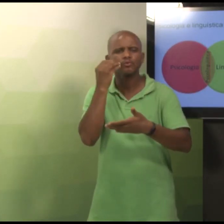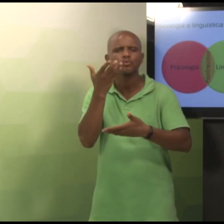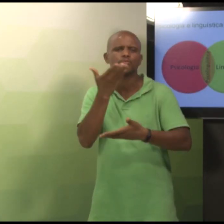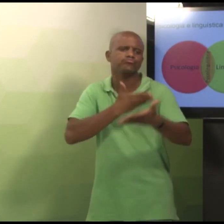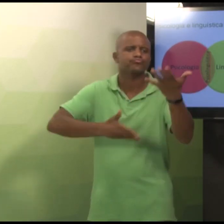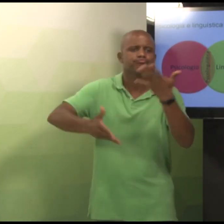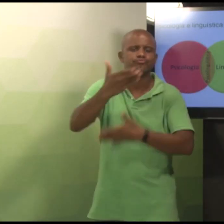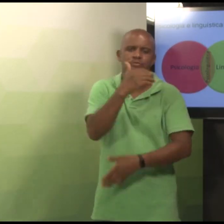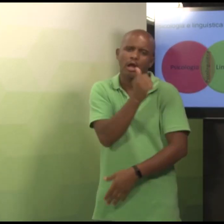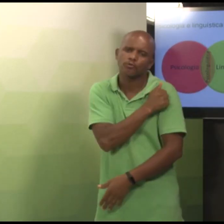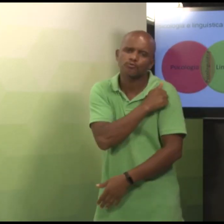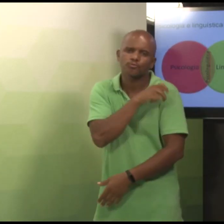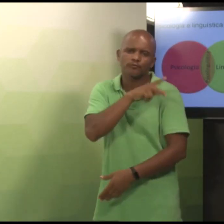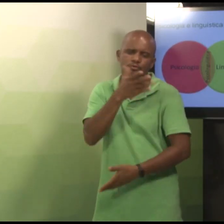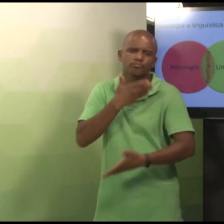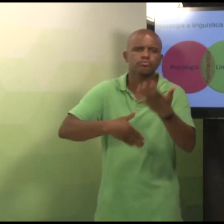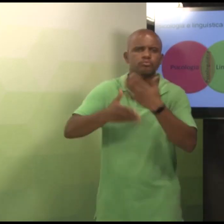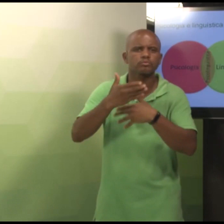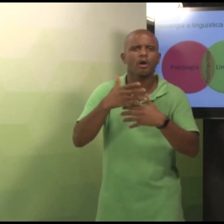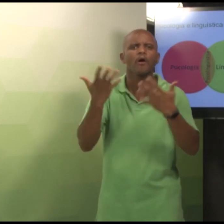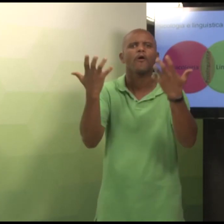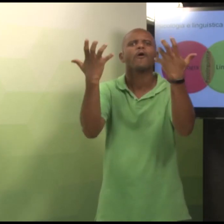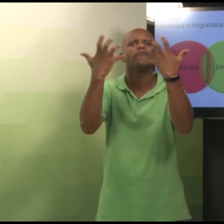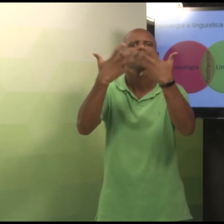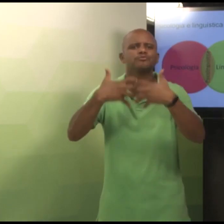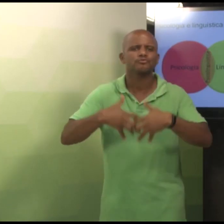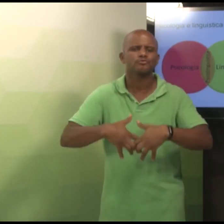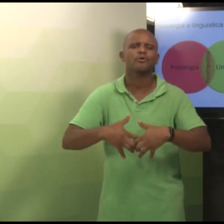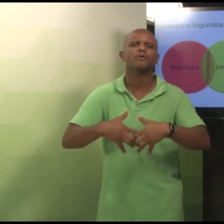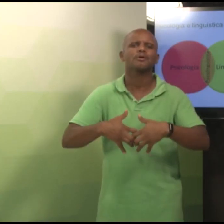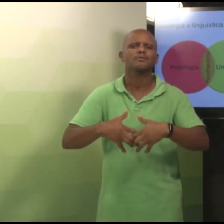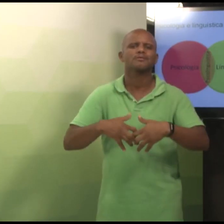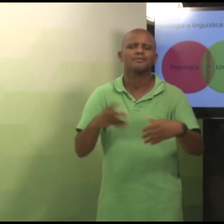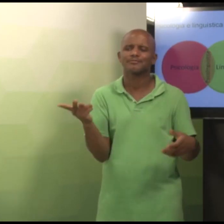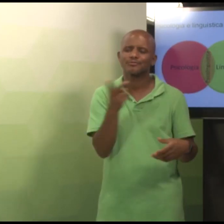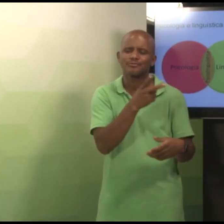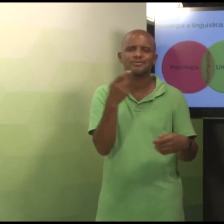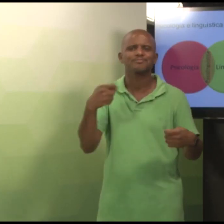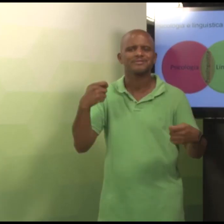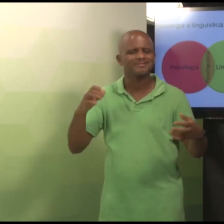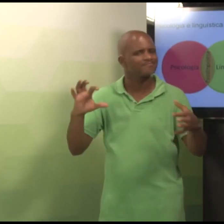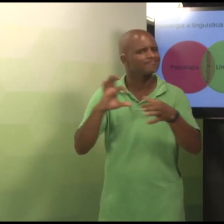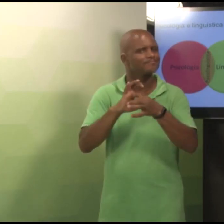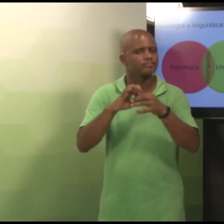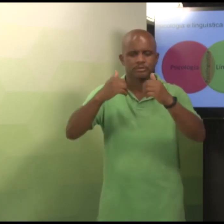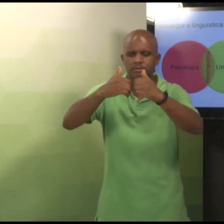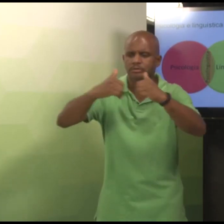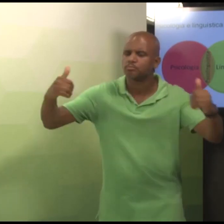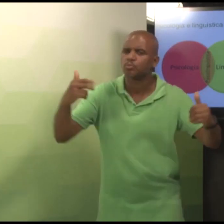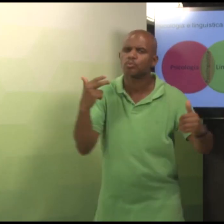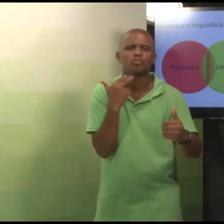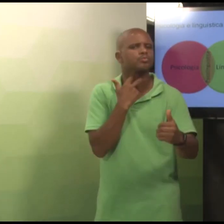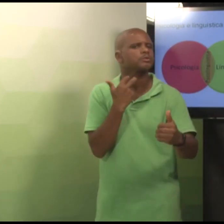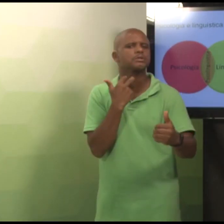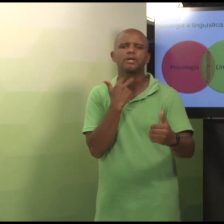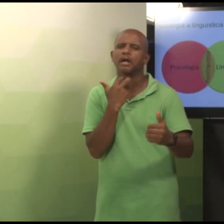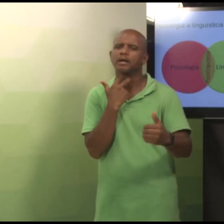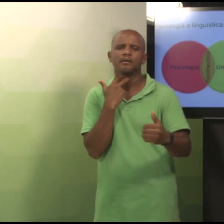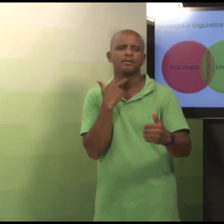e houve uma aproximação de forma a favorecer, no contexto educacional, a alunos e